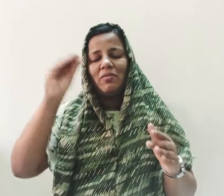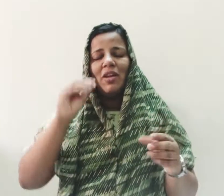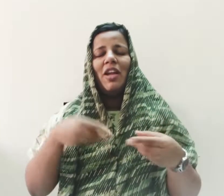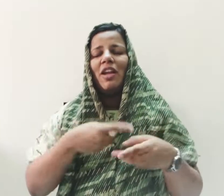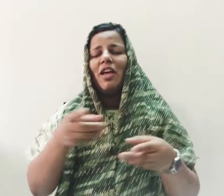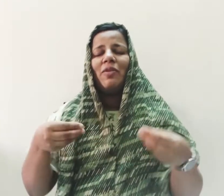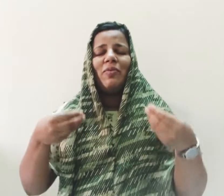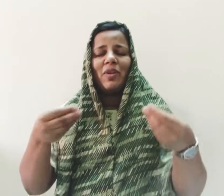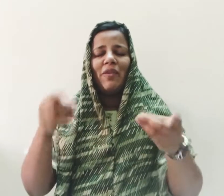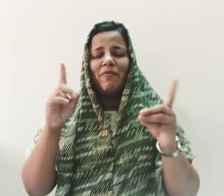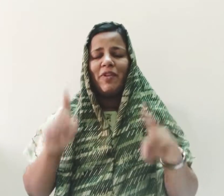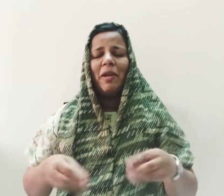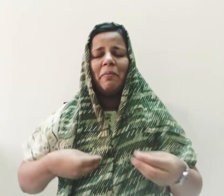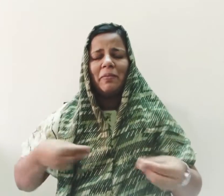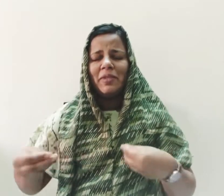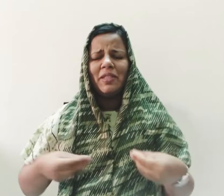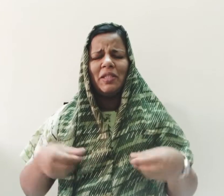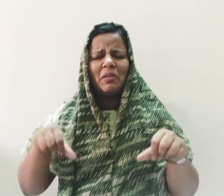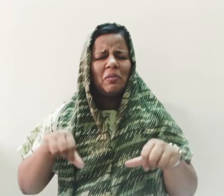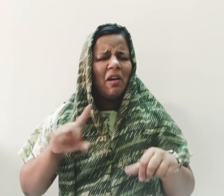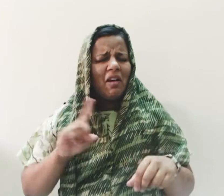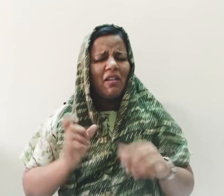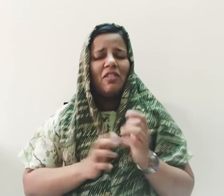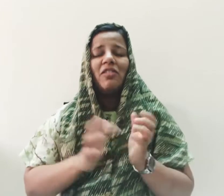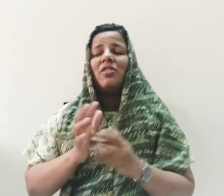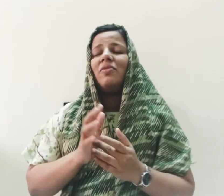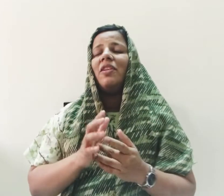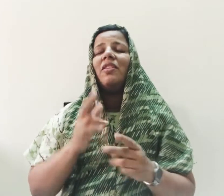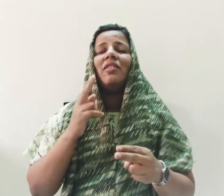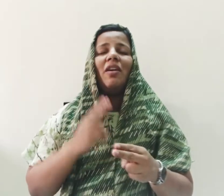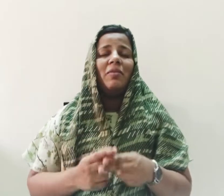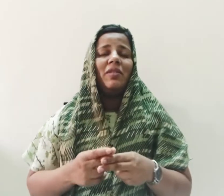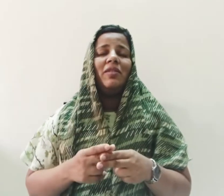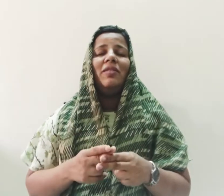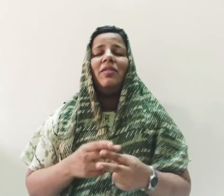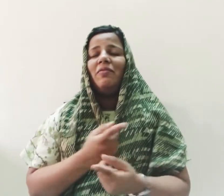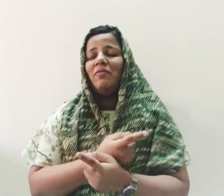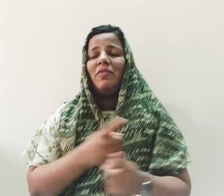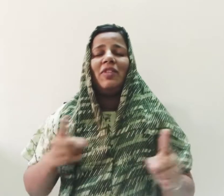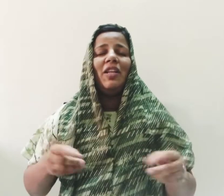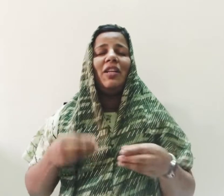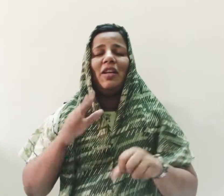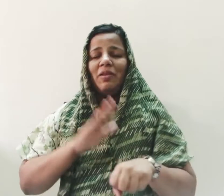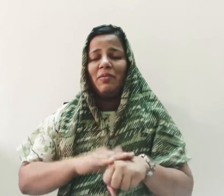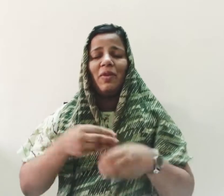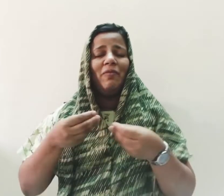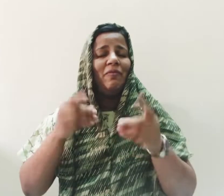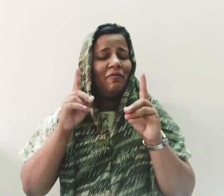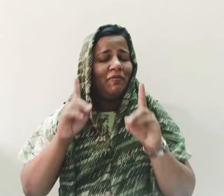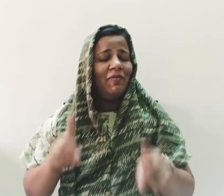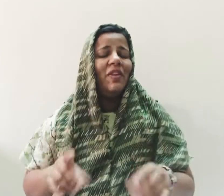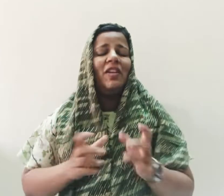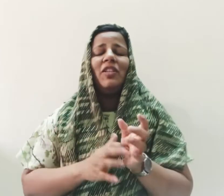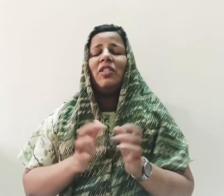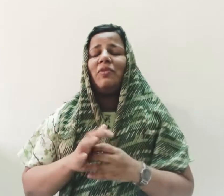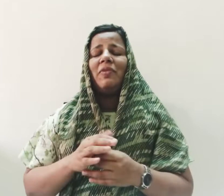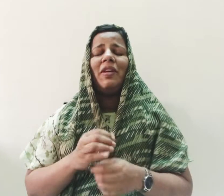മേൽ അയക്കണമേ. ബിസിനസ്സിൽ തകർച്ച അനുഭവിക്കുന്നു, അതിനകത്തുനിന്ന് കർത്താവായ യേശു ക്രിസ്തുവിൻ്റെ നാമത്തിൽ വിടുതൽ അനുഭവിക്കട്ടെ. അതിനകത്തുനിന്ന് കർത്താവെ അവർ കരകയറി